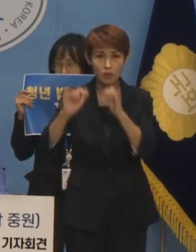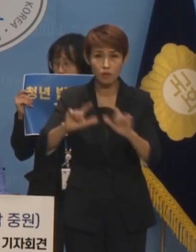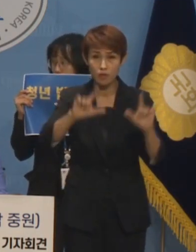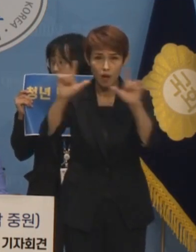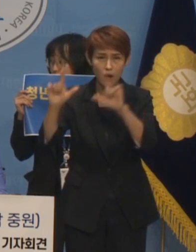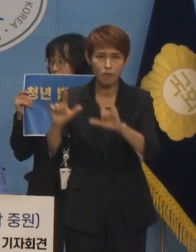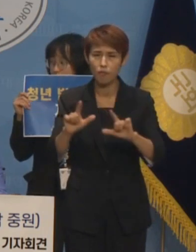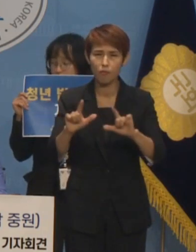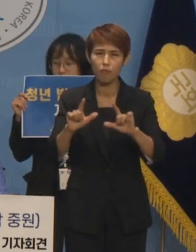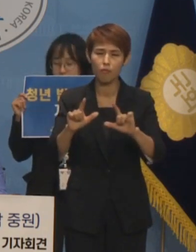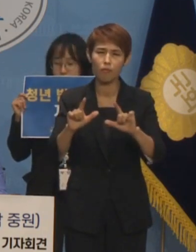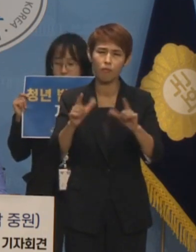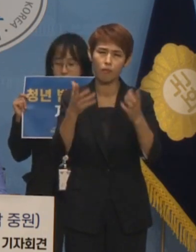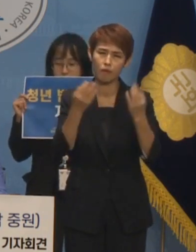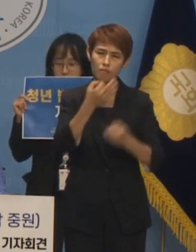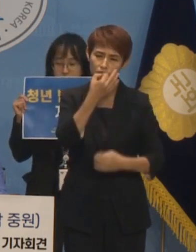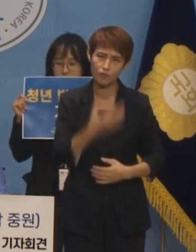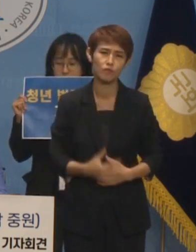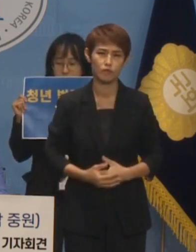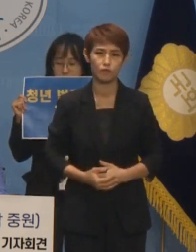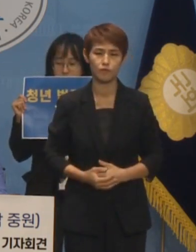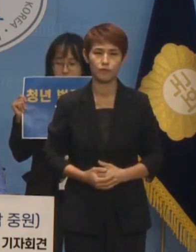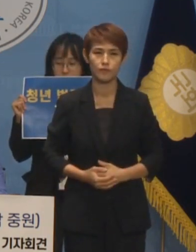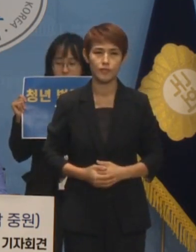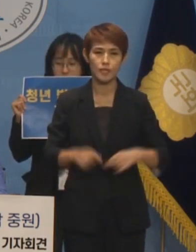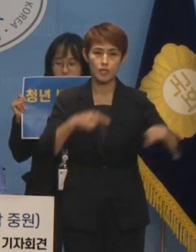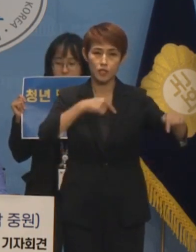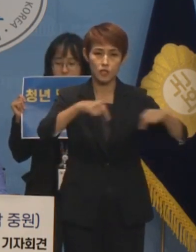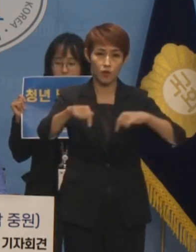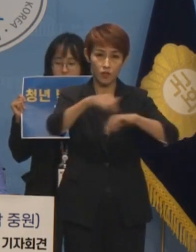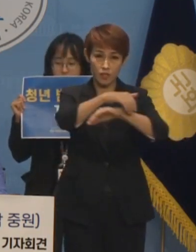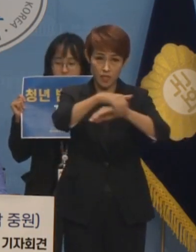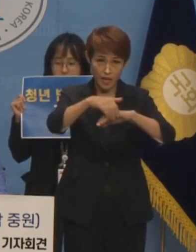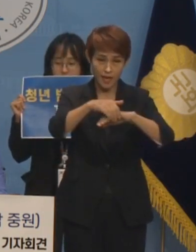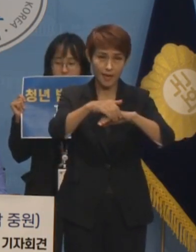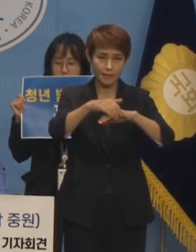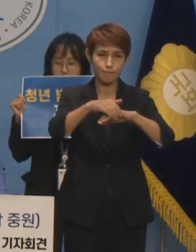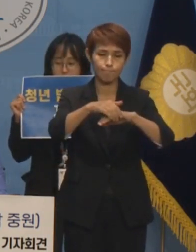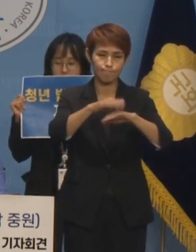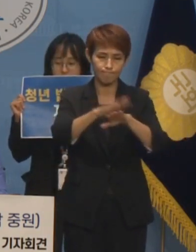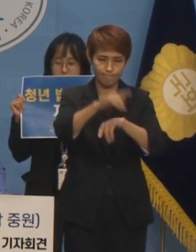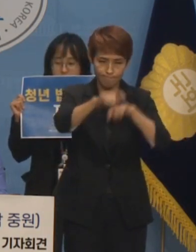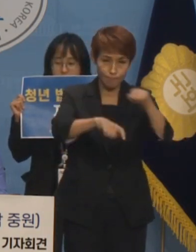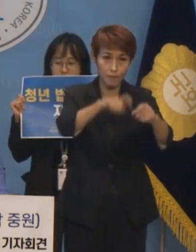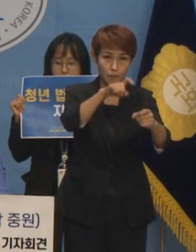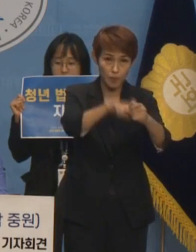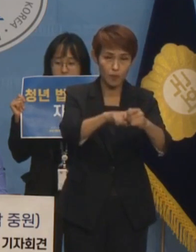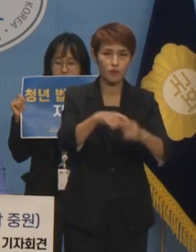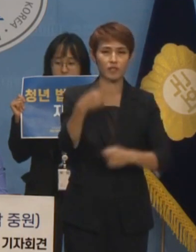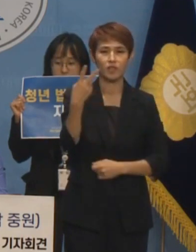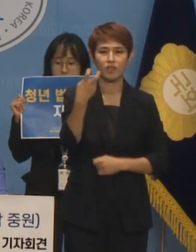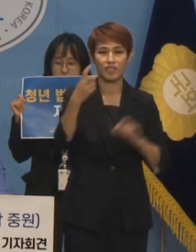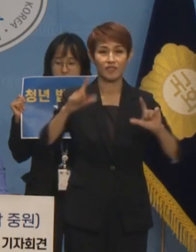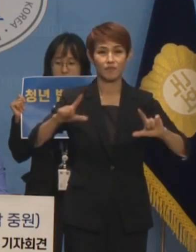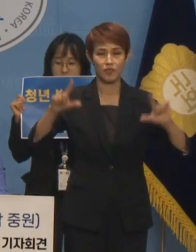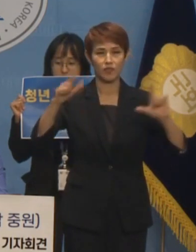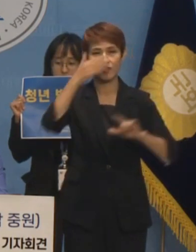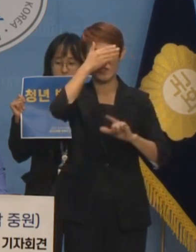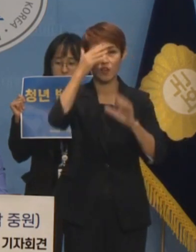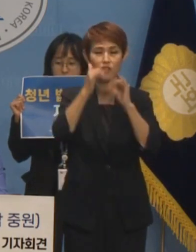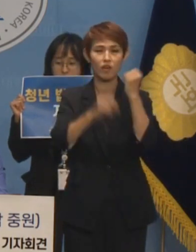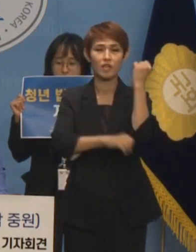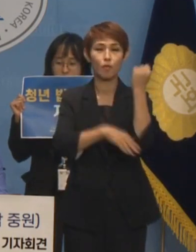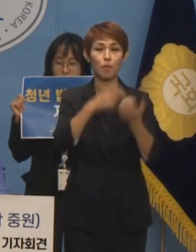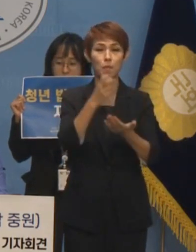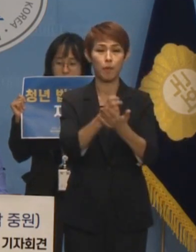있습니다. 청년 정책을 체계적으로 시행하기 위해 2020년 청년기본법을